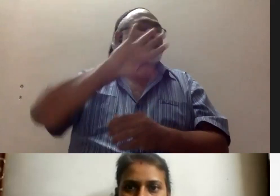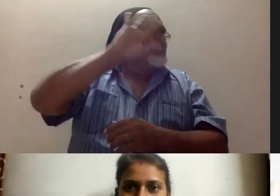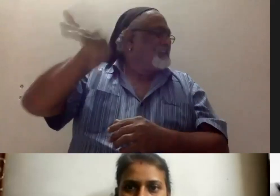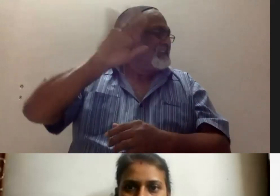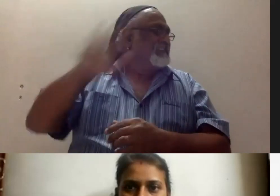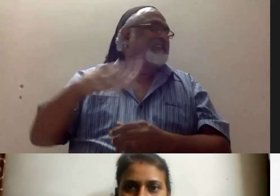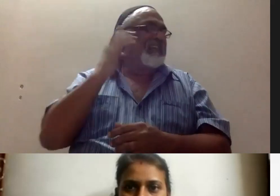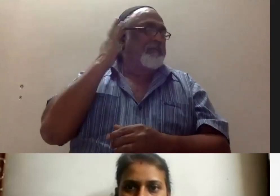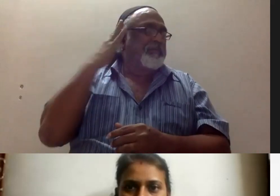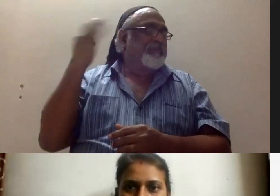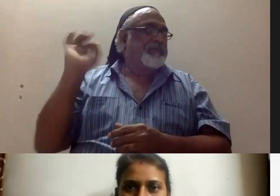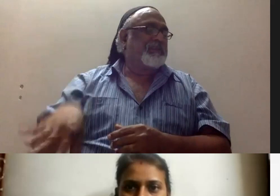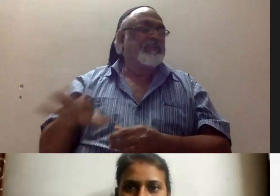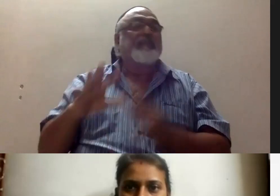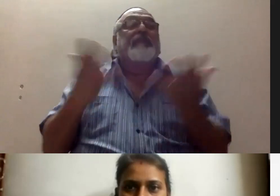रास्ता अपने